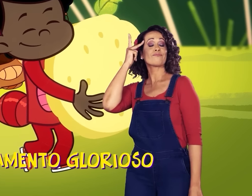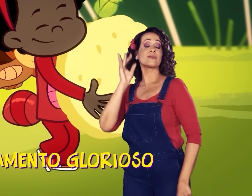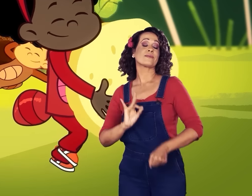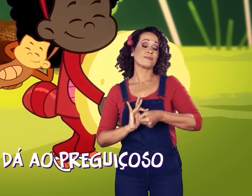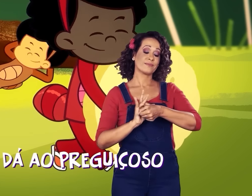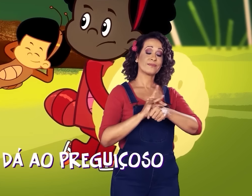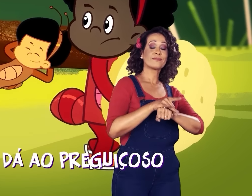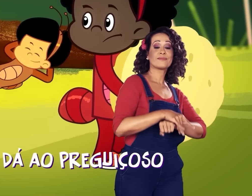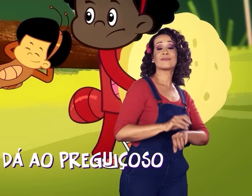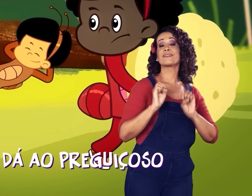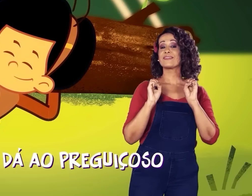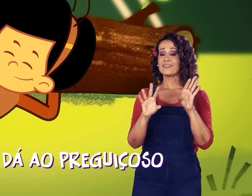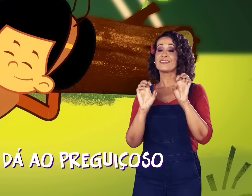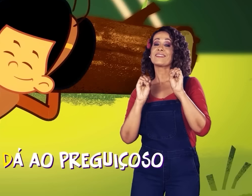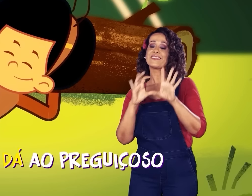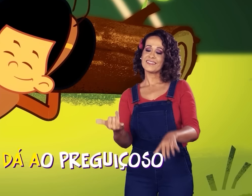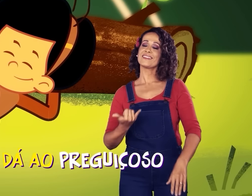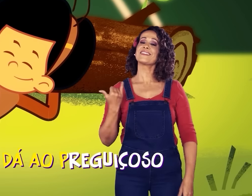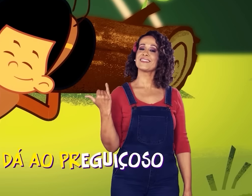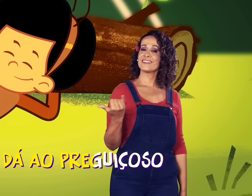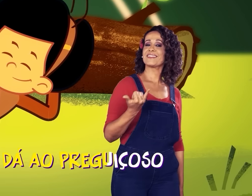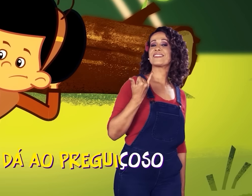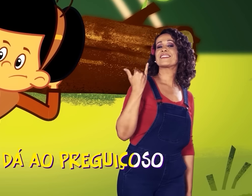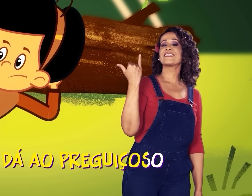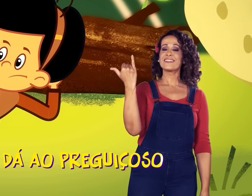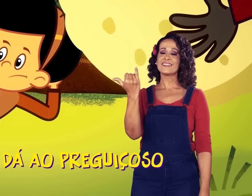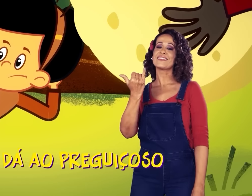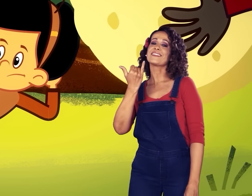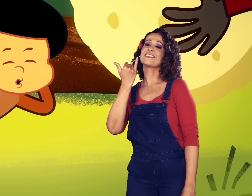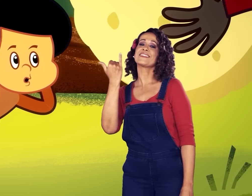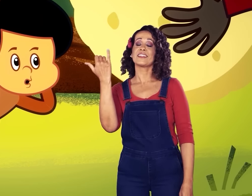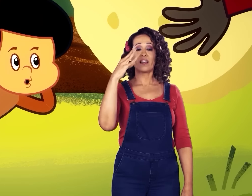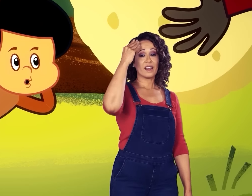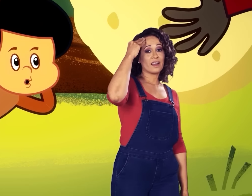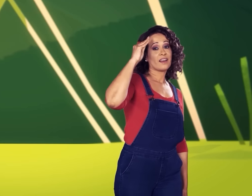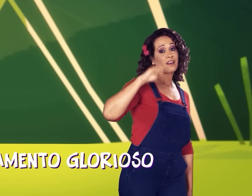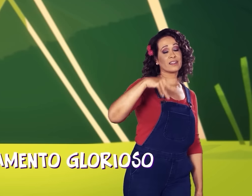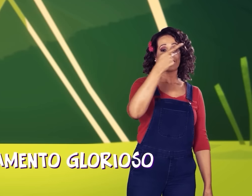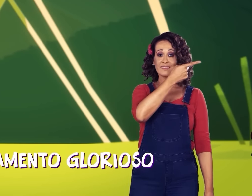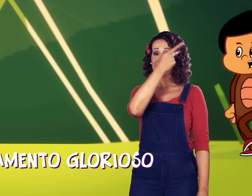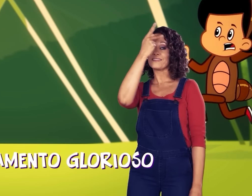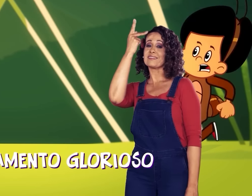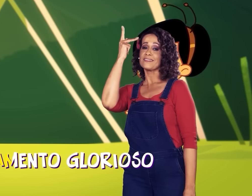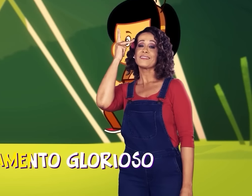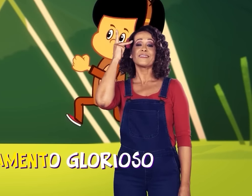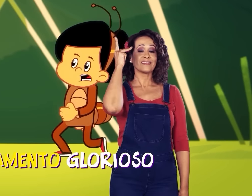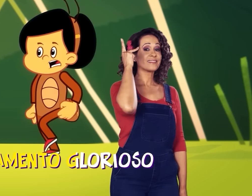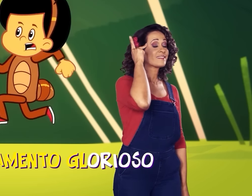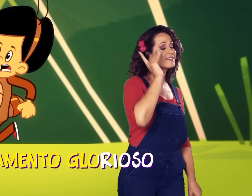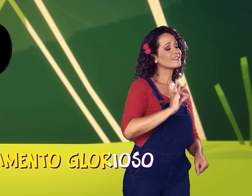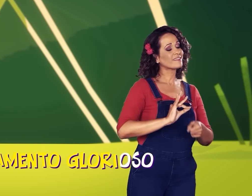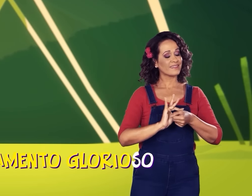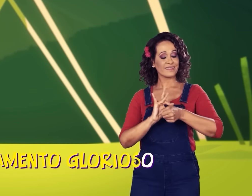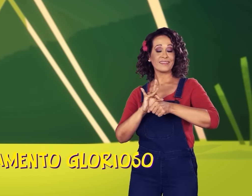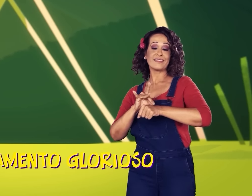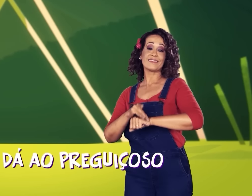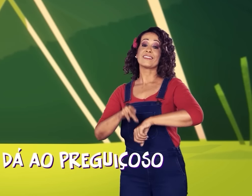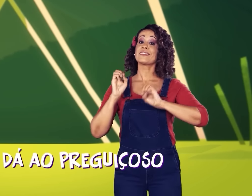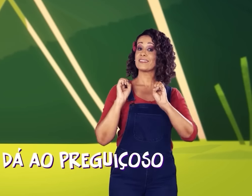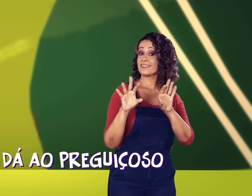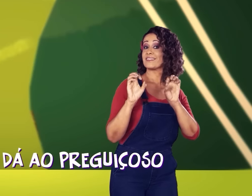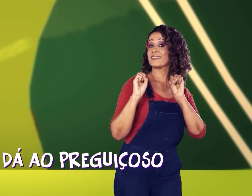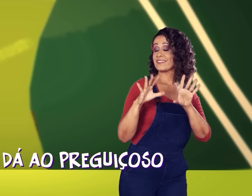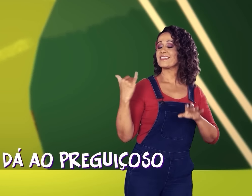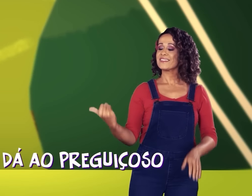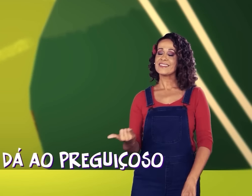glorioso! A formiguinha dá ao preguiçoso. Oh, que ensinamento glorioso!